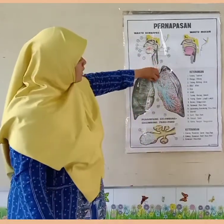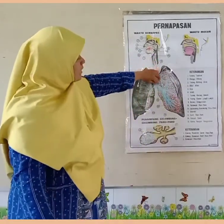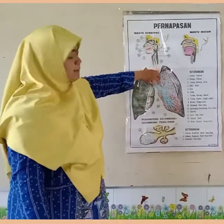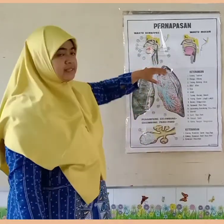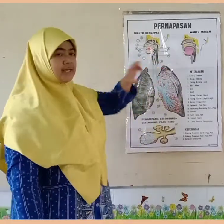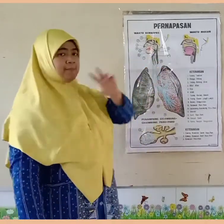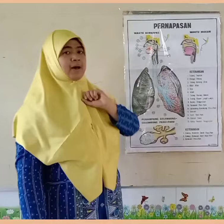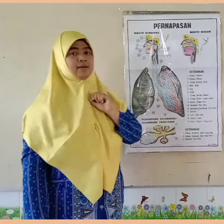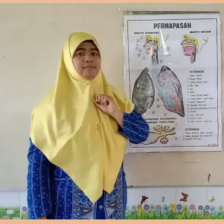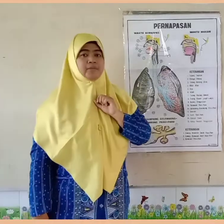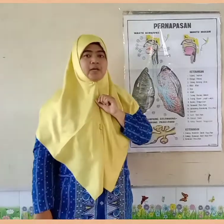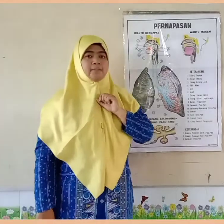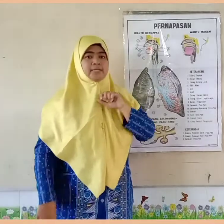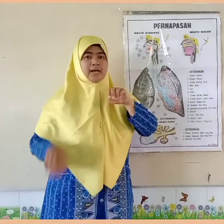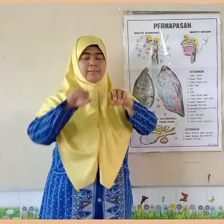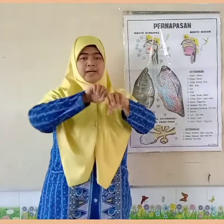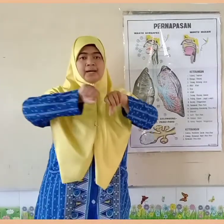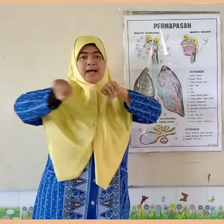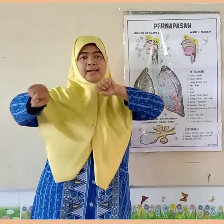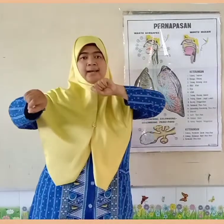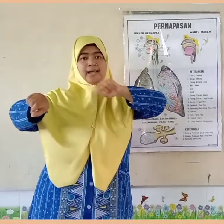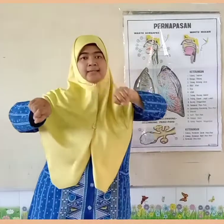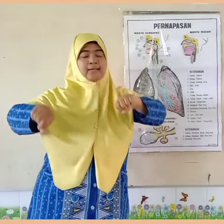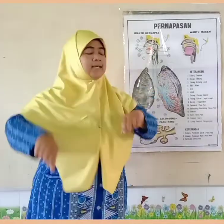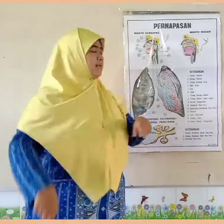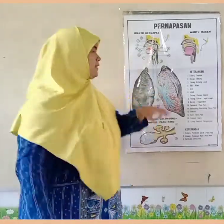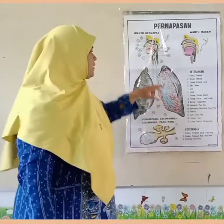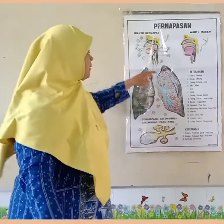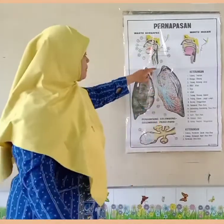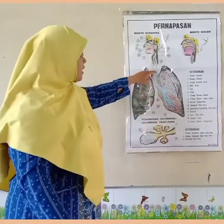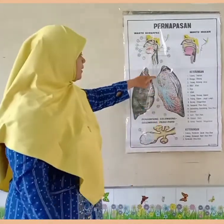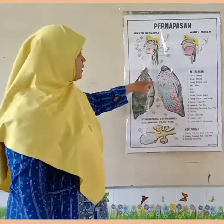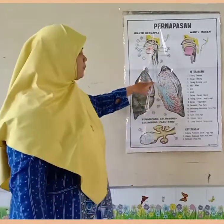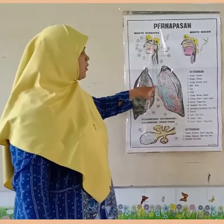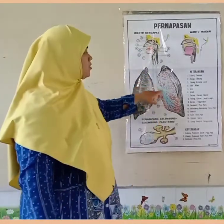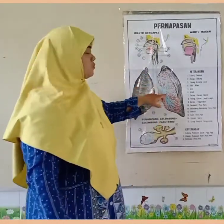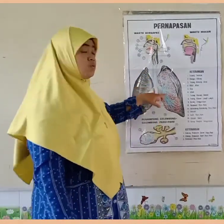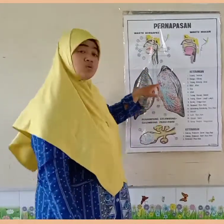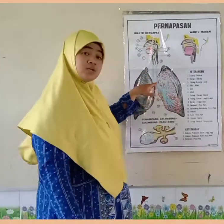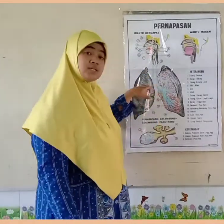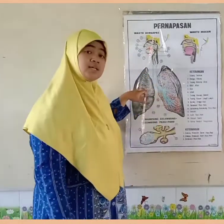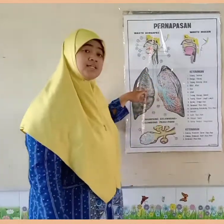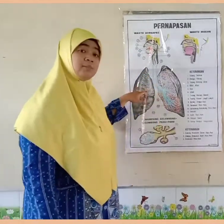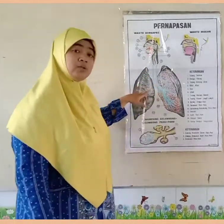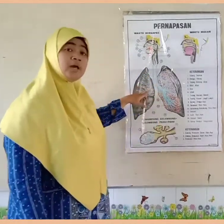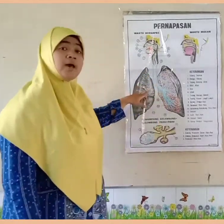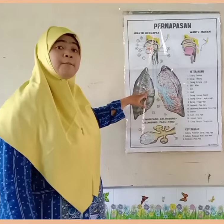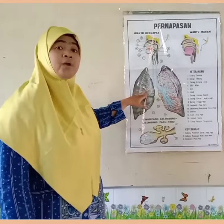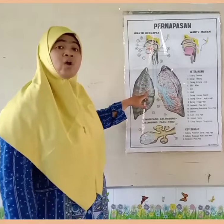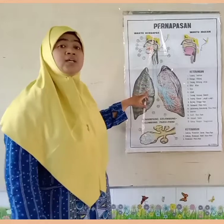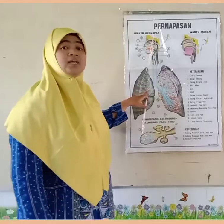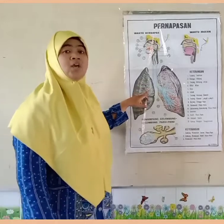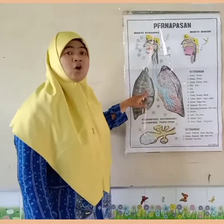dia bercabang ke kanan dan ke kiri. Cabang dari bronkus disebut